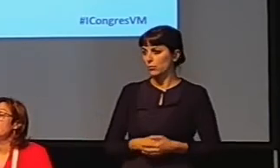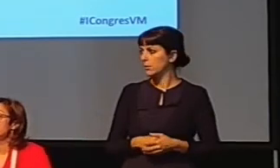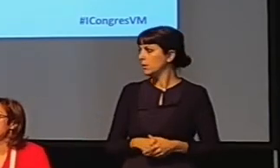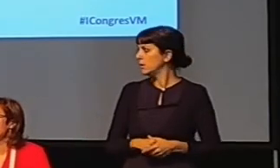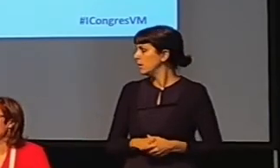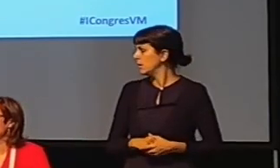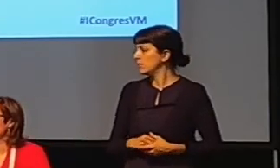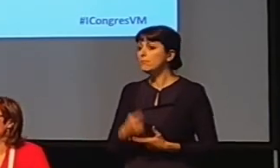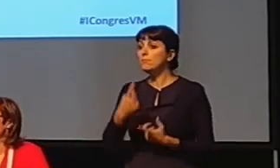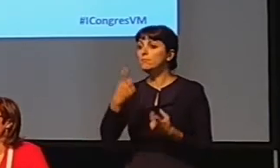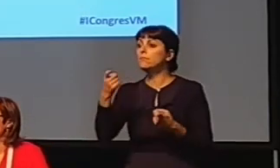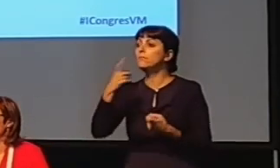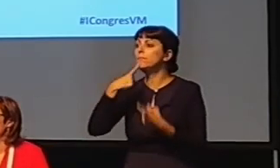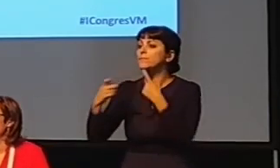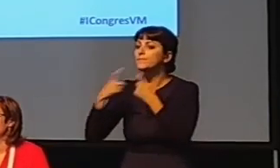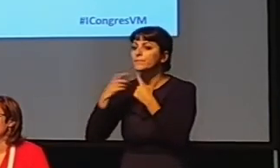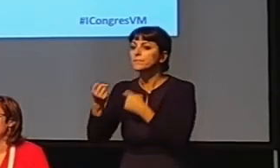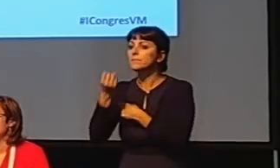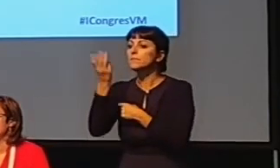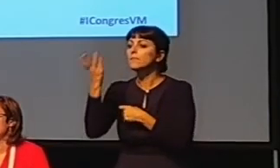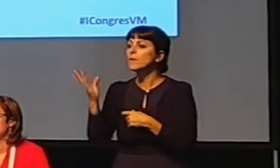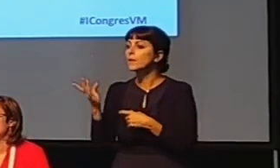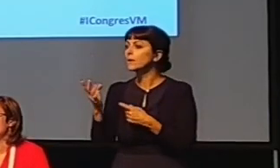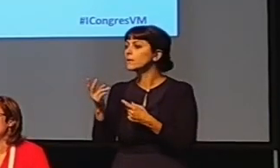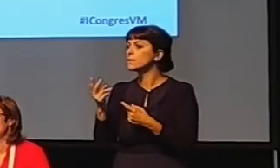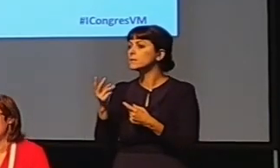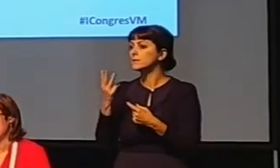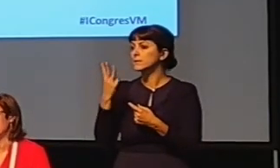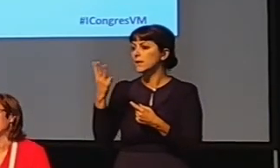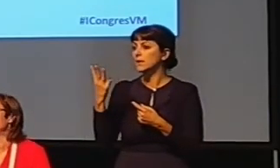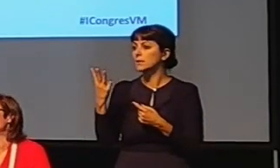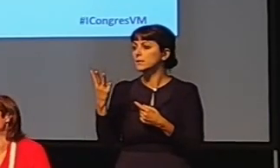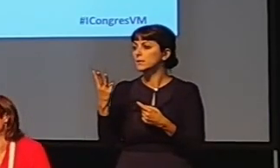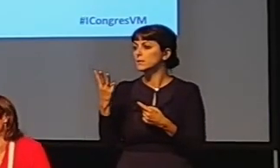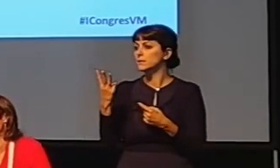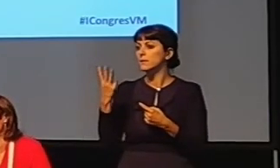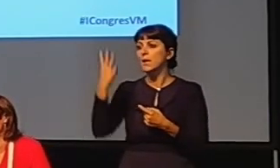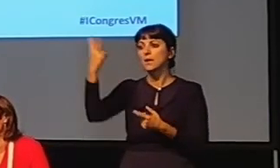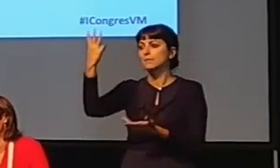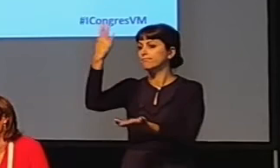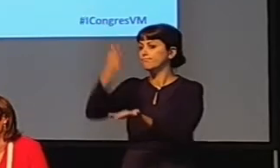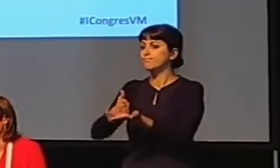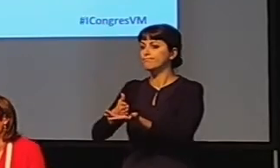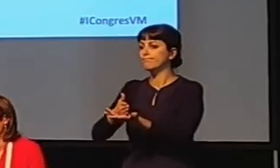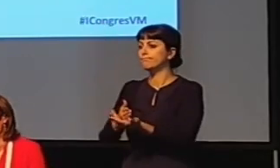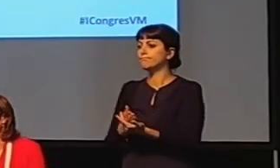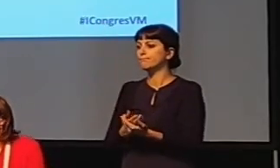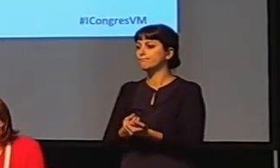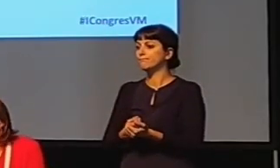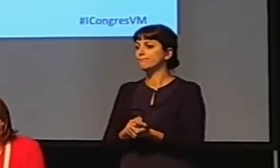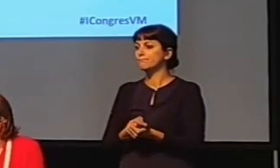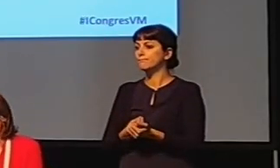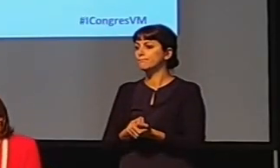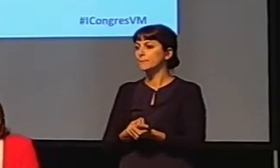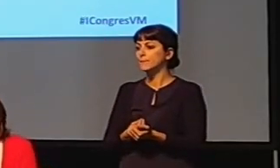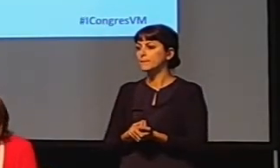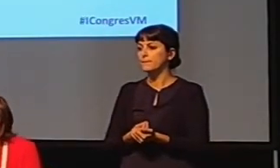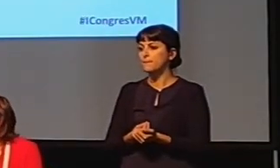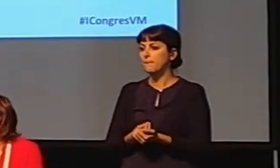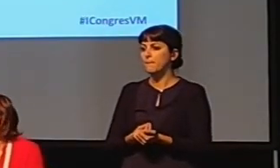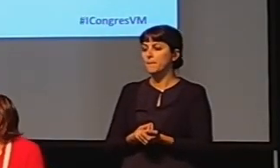Quantes Hola. Paraules ens quedaven? Per un moment, quedaven 2 persones, tres. Oi? 3, vale. I ho deixarem després 4. Aquí? Bueno, ja